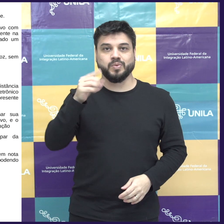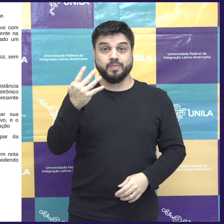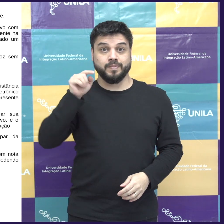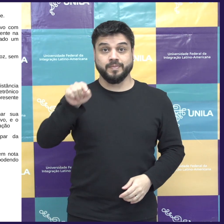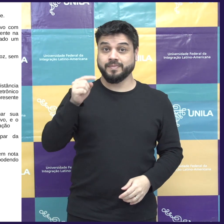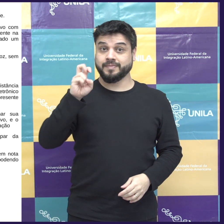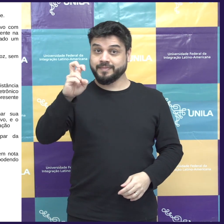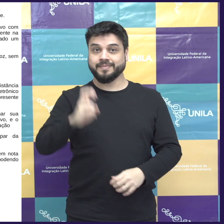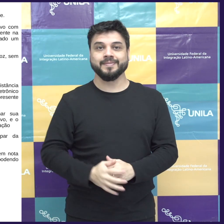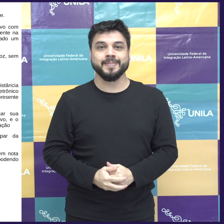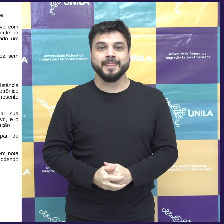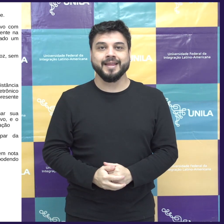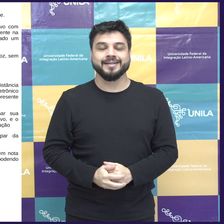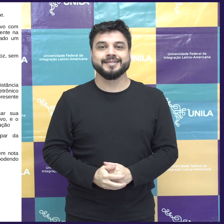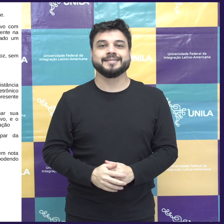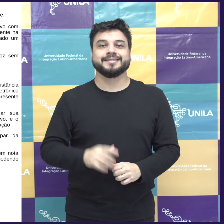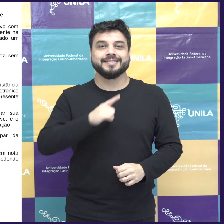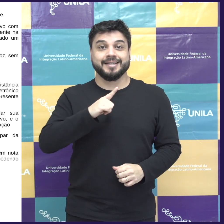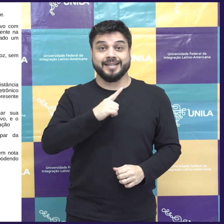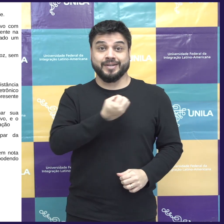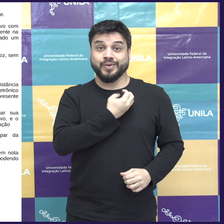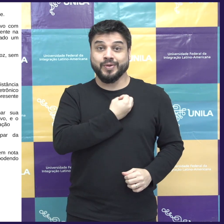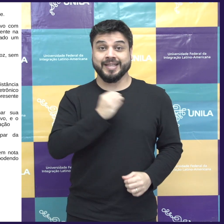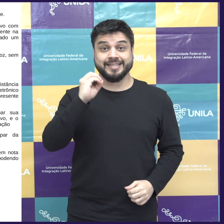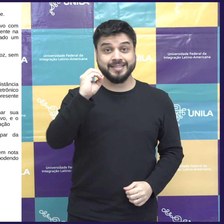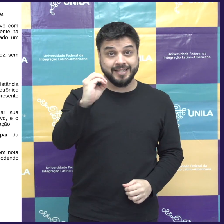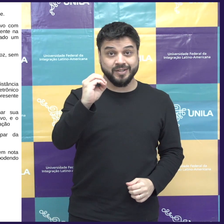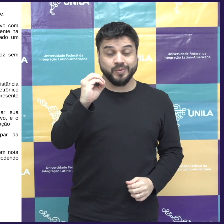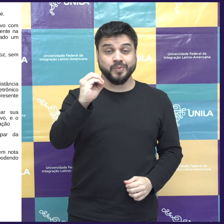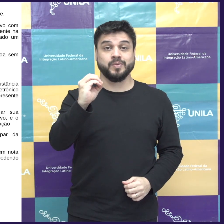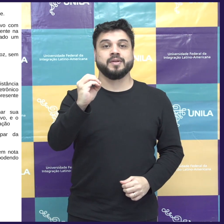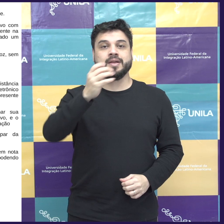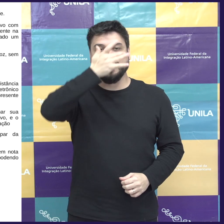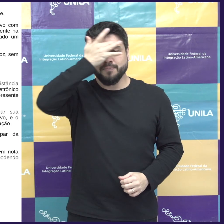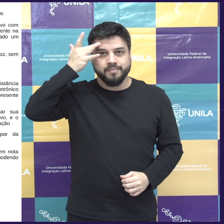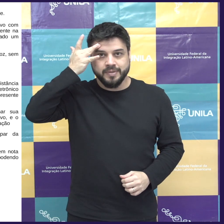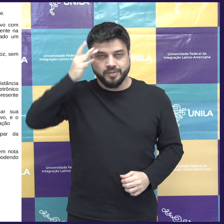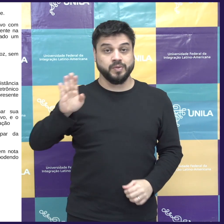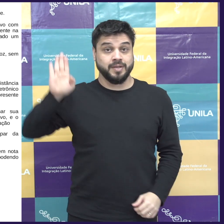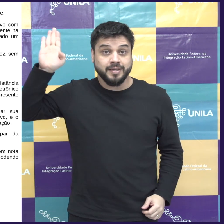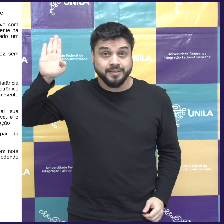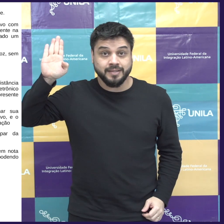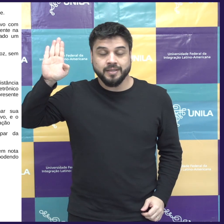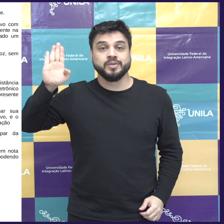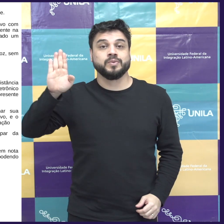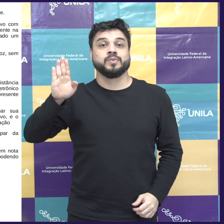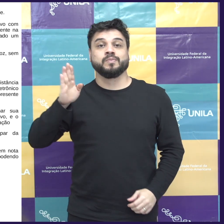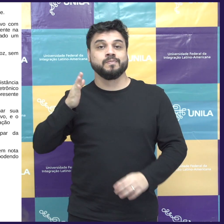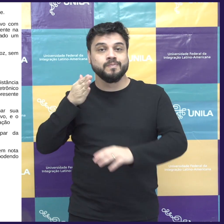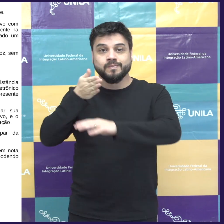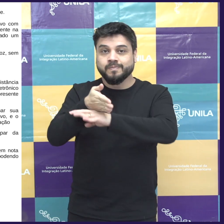5.4.5. Será atribuída nota 0 para o candidato que não participar